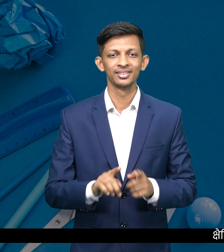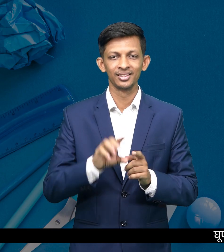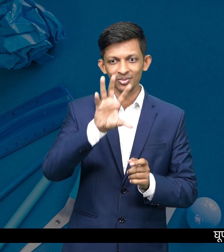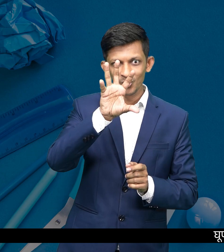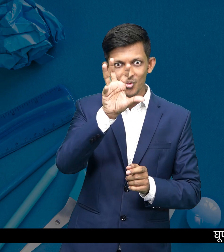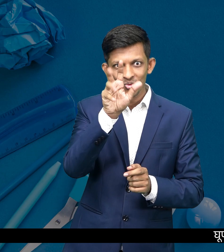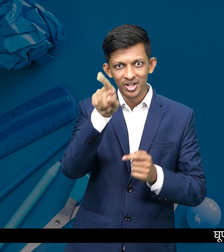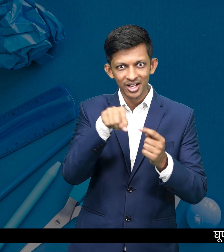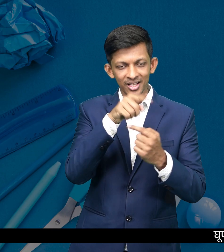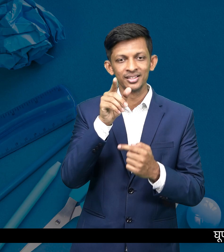गुणन,